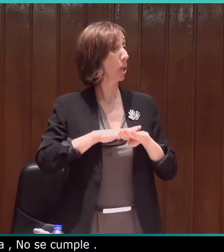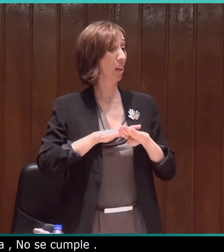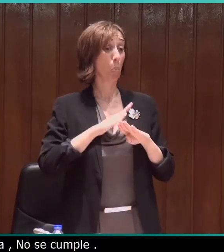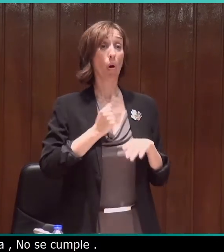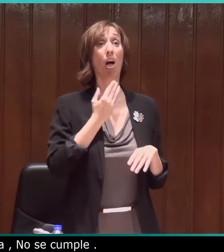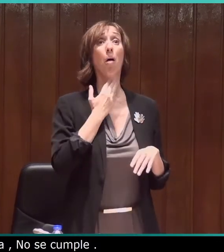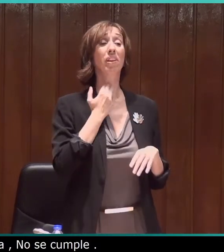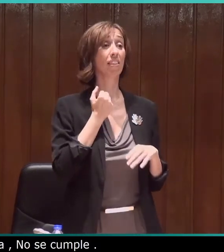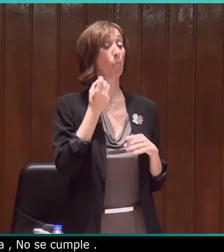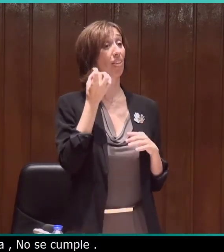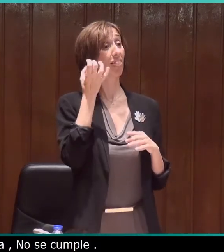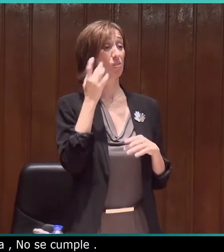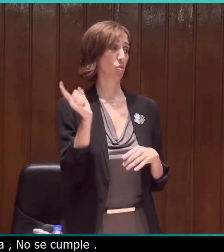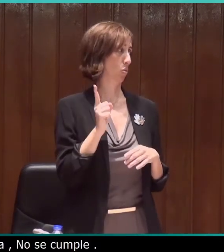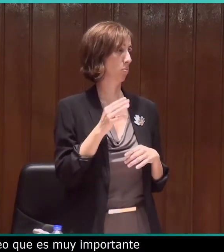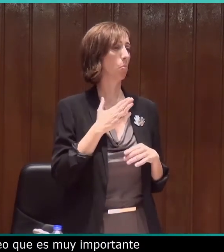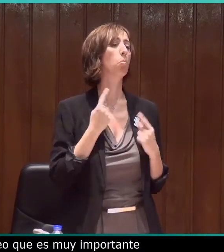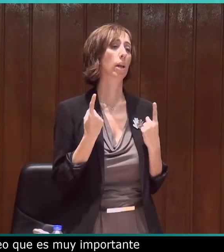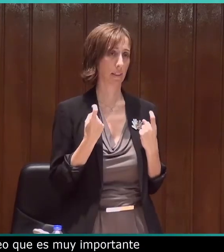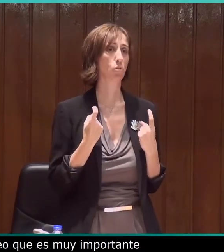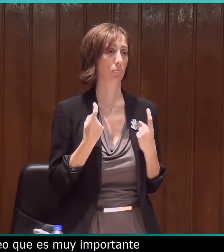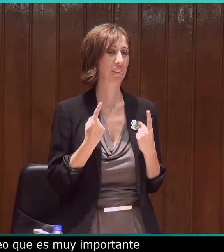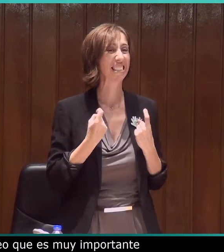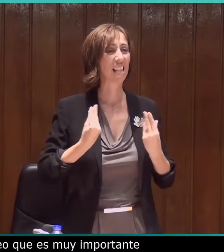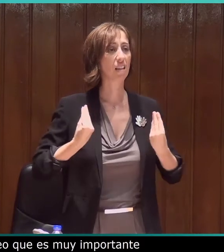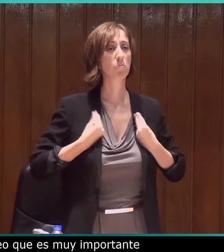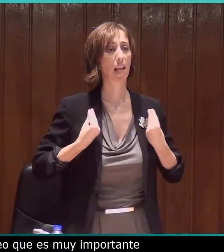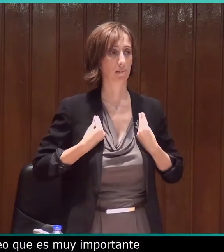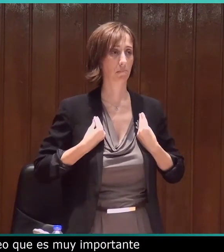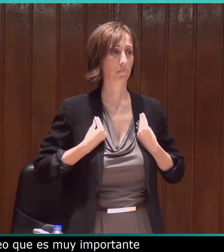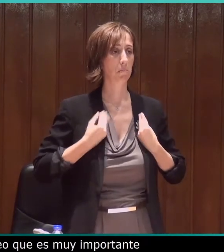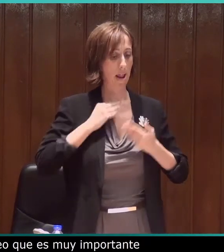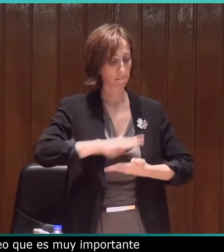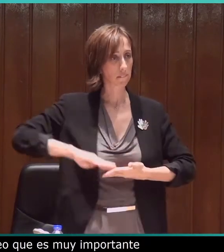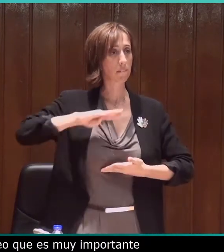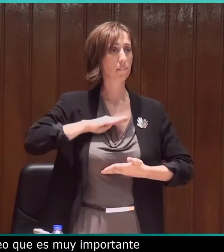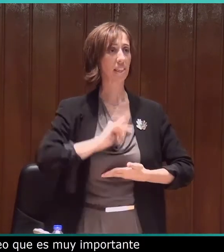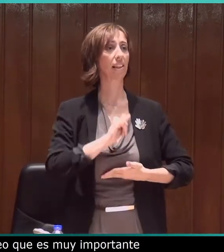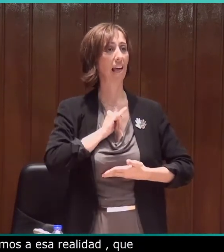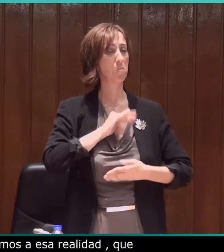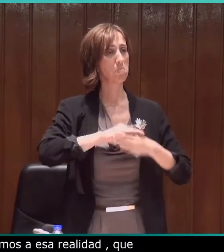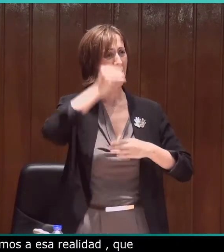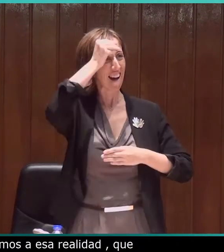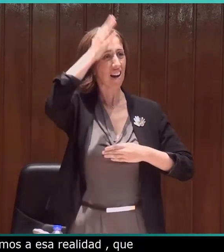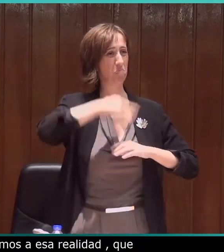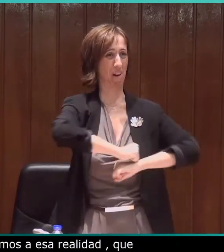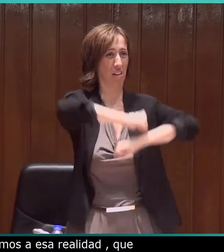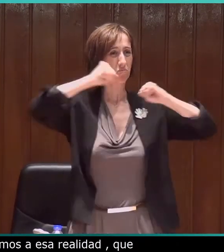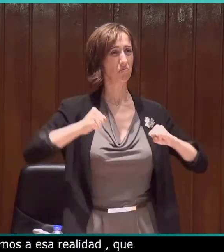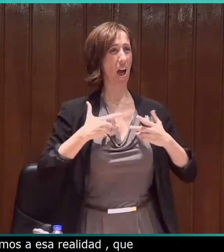educarse Por qué no por algo de capricho porque le apetezca sino por una necesidad vital para poder construir su